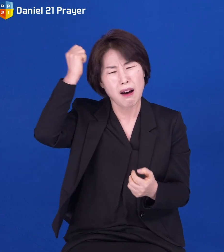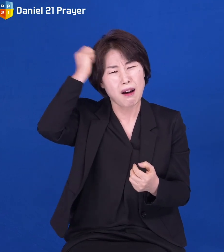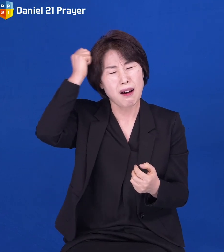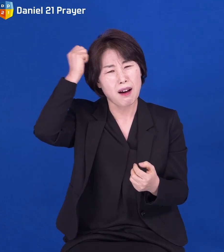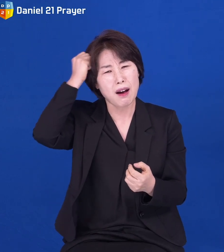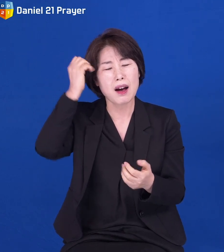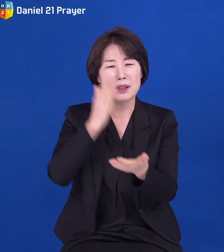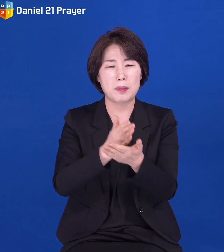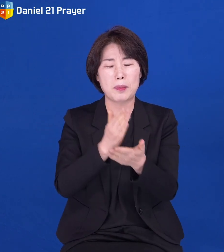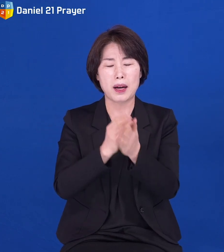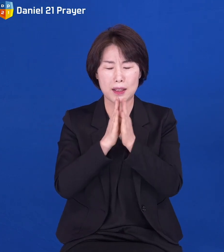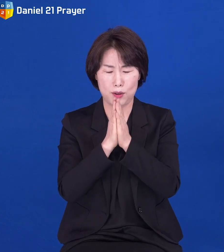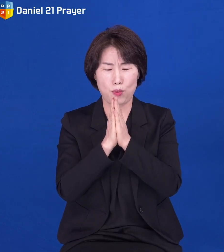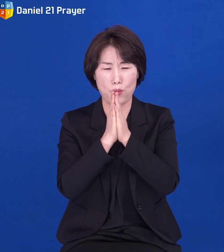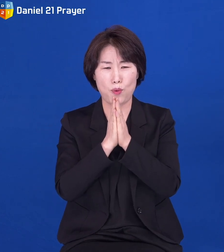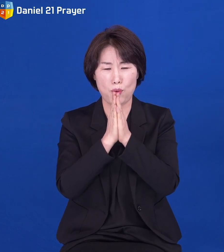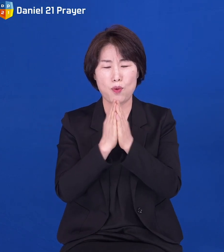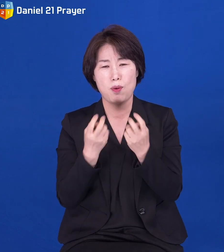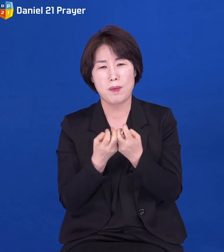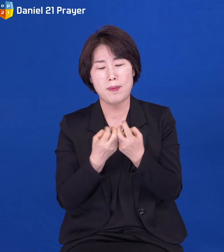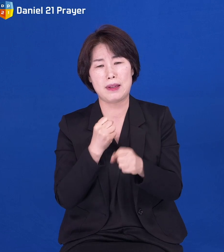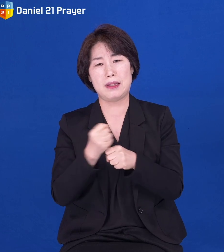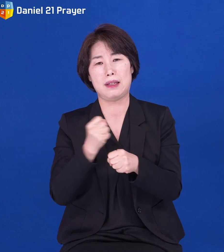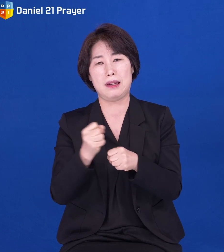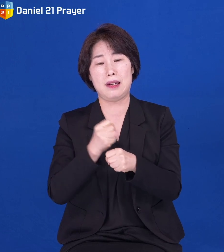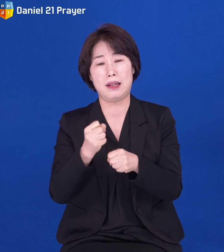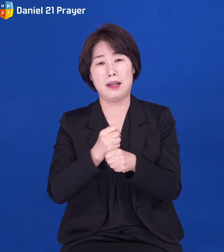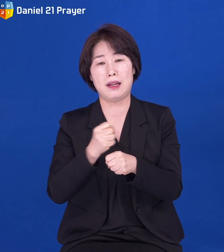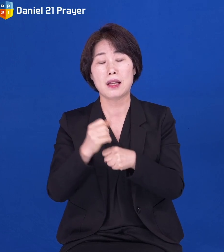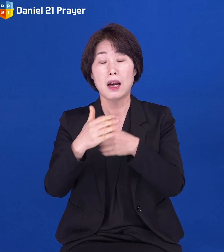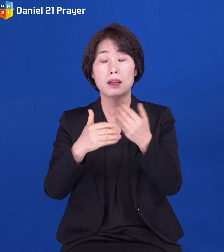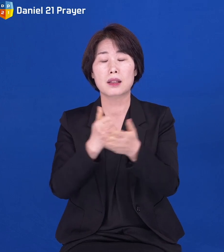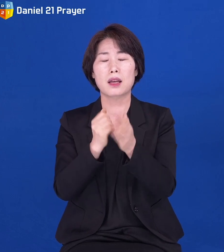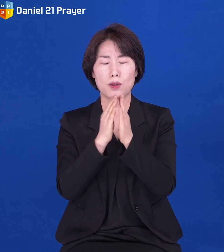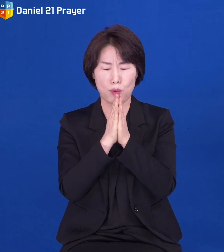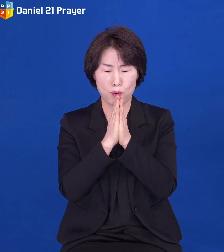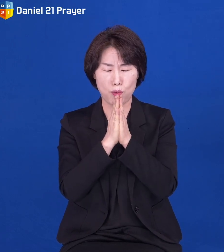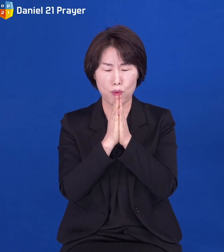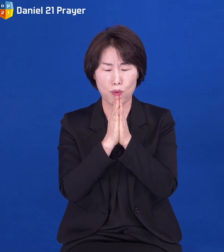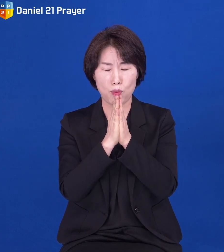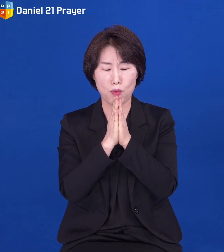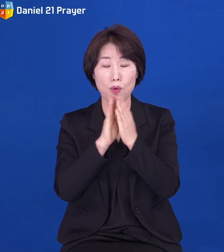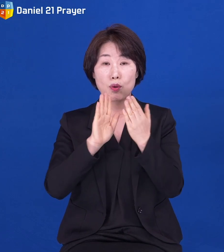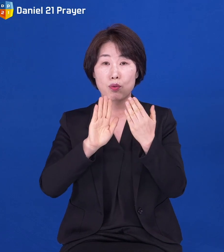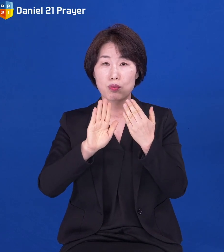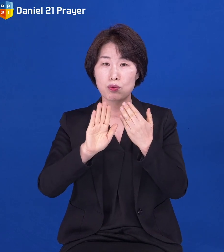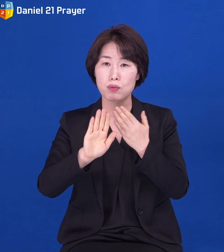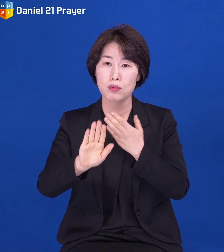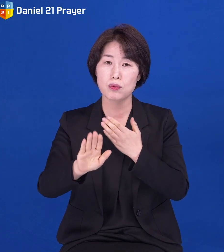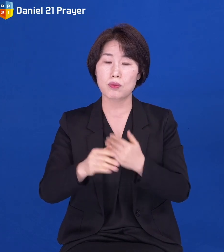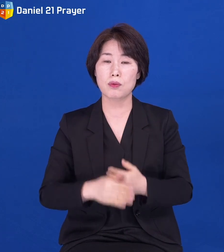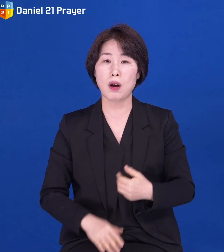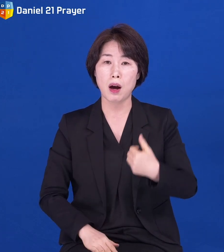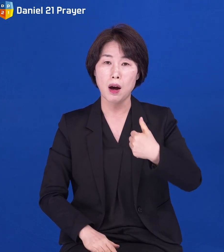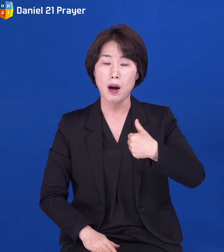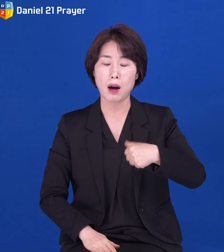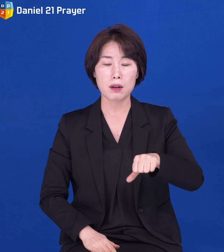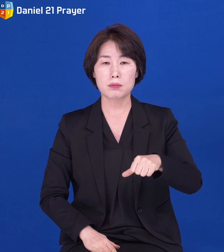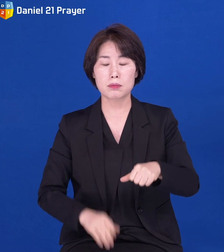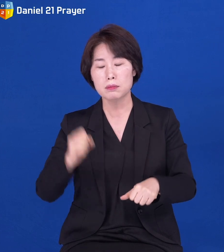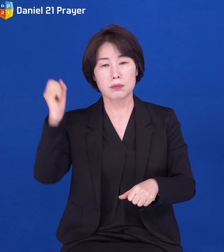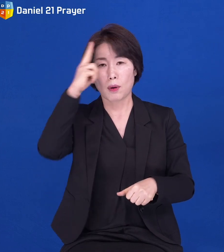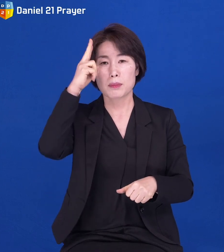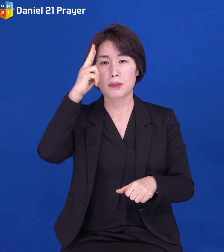사람들하고 공유하는 건데 어떡하지 하면서 하나님한테 막 기도를 하는데, 어느 순간 아이가 어디서 뭐 번쩍 정신이